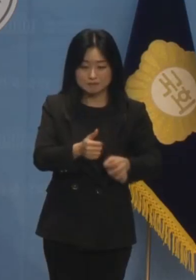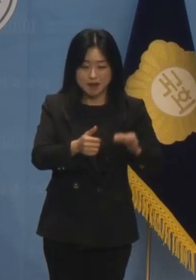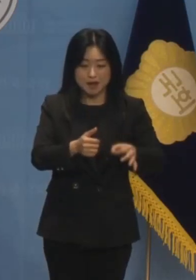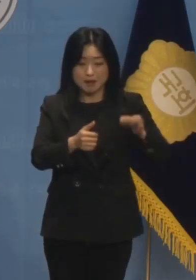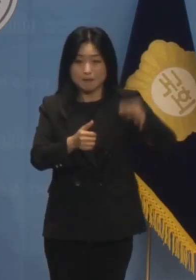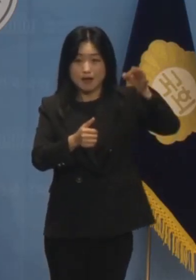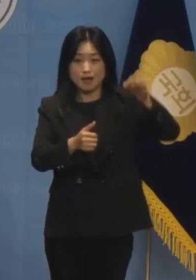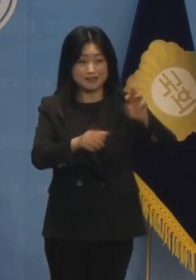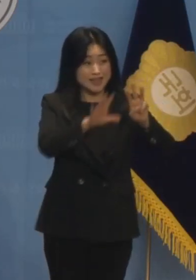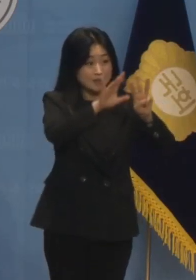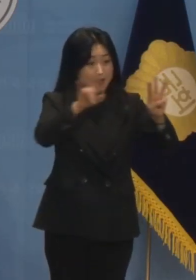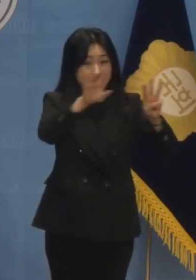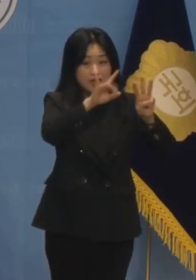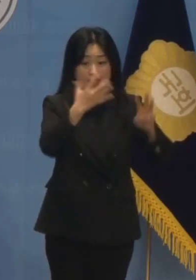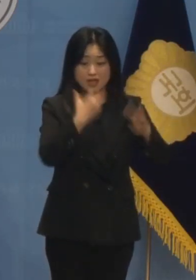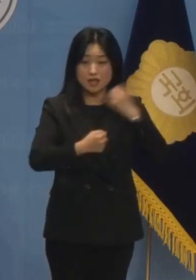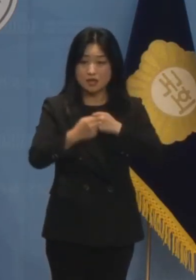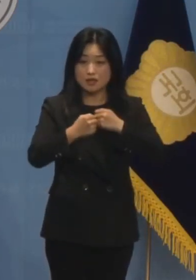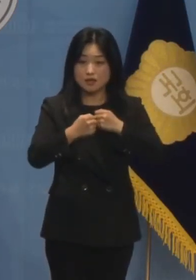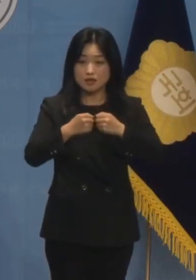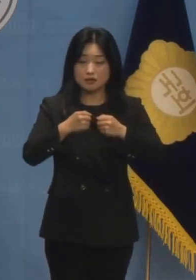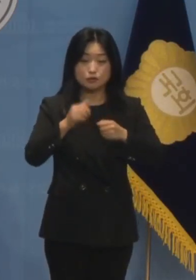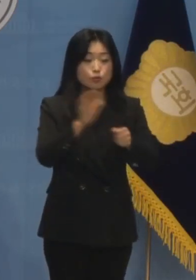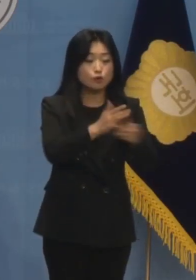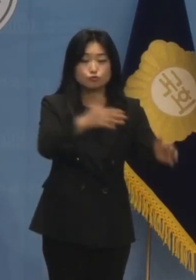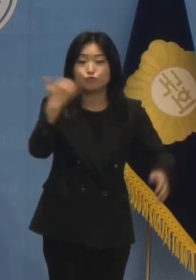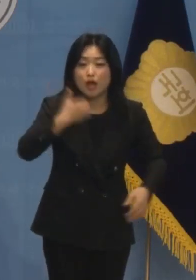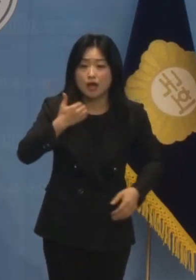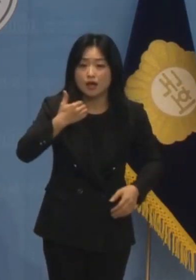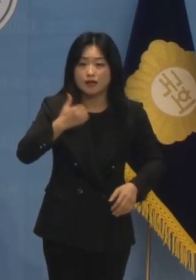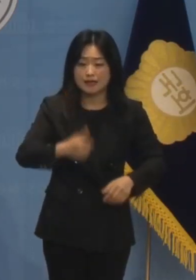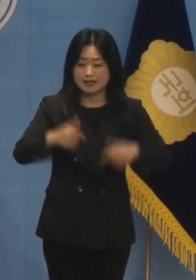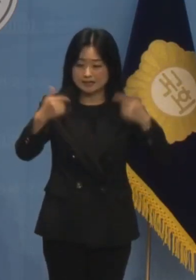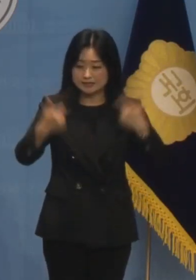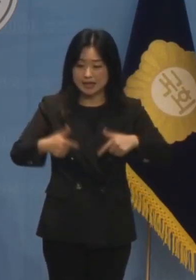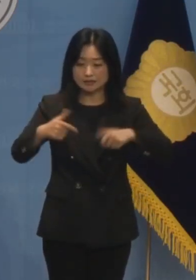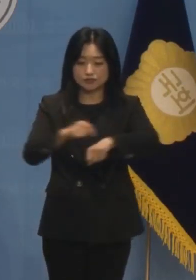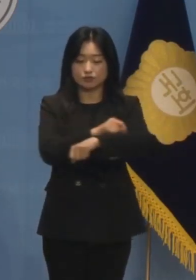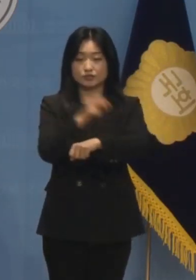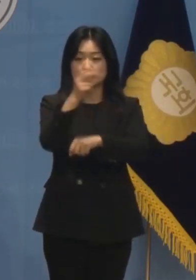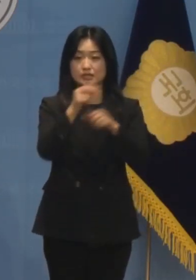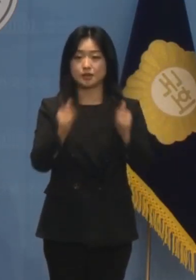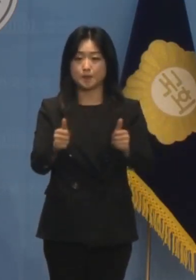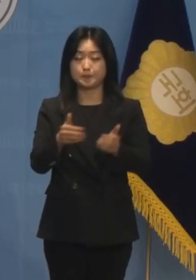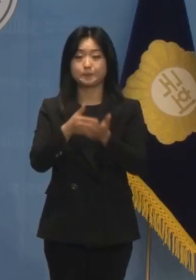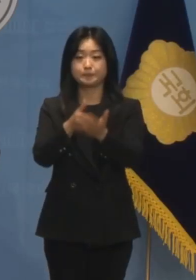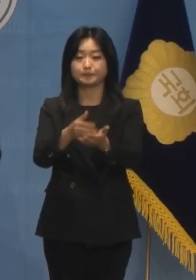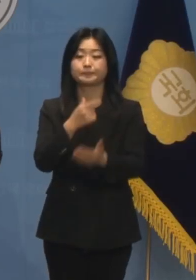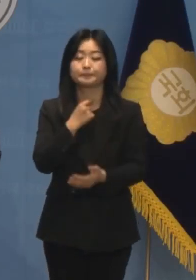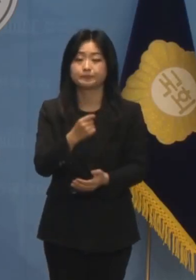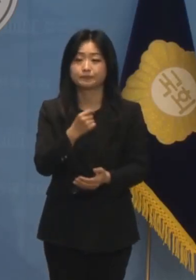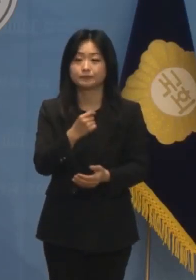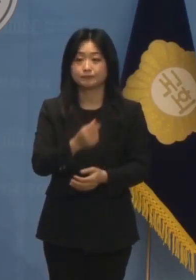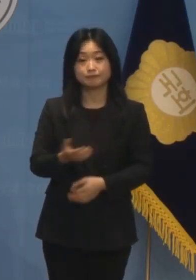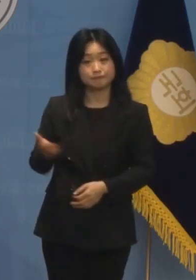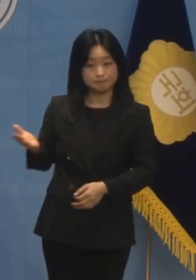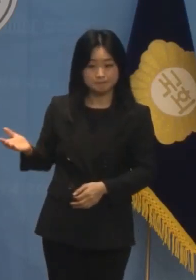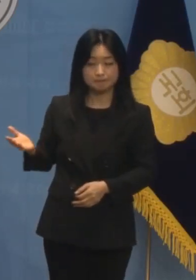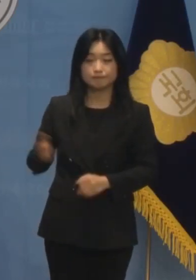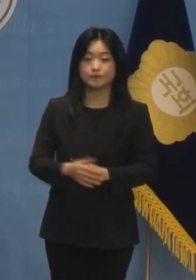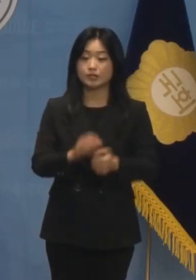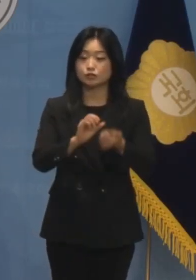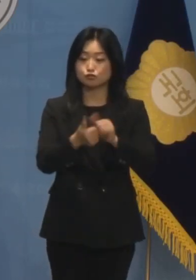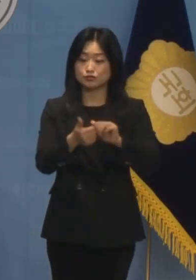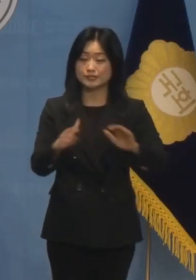세력이 누구인지 상설특검을 통해서 꼭 밝혀내겠습니다. 민주당 대한민국